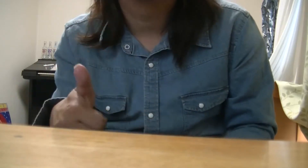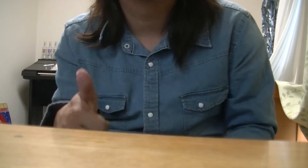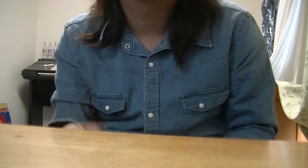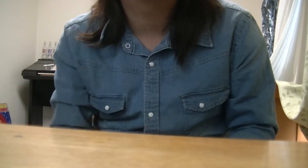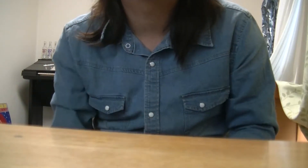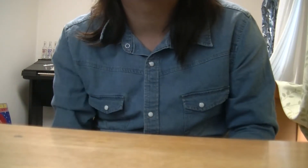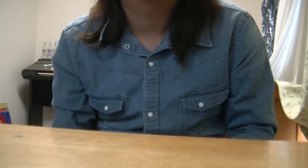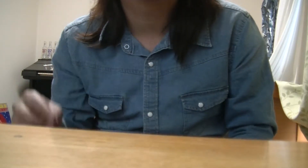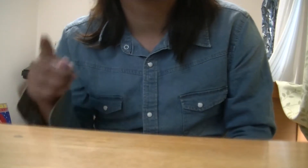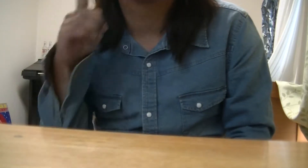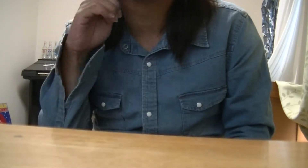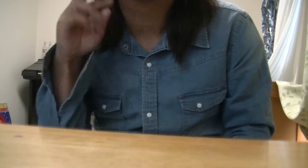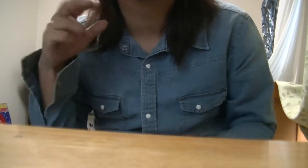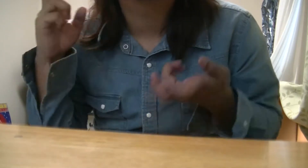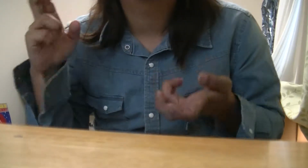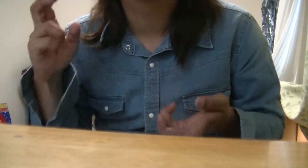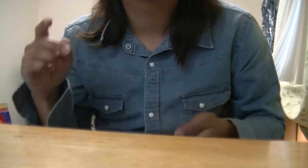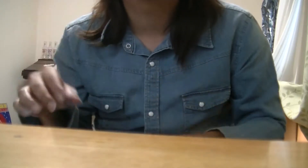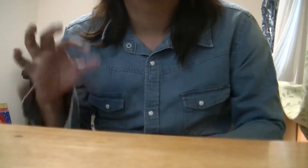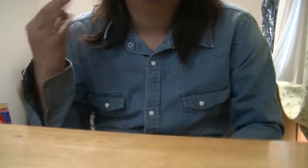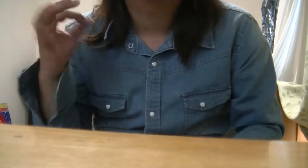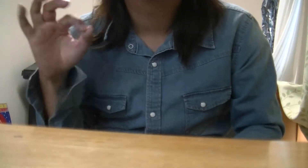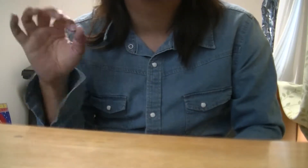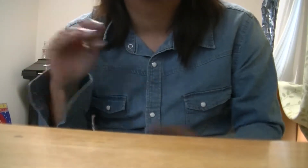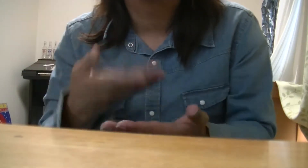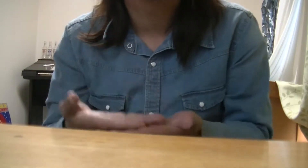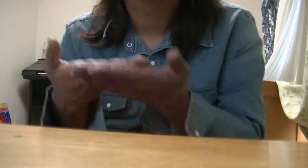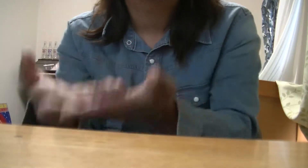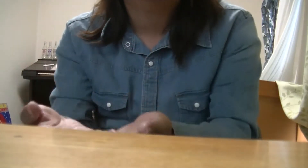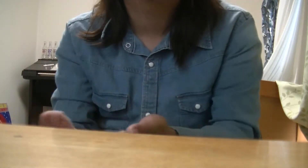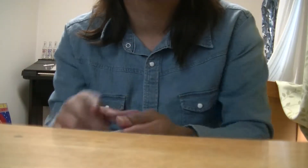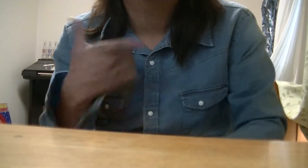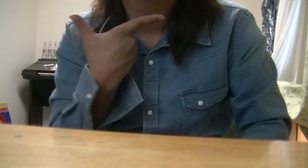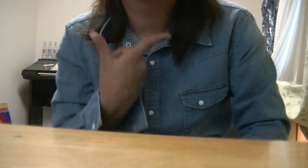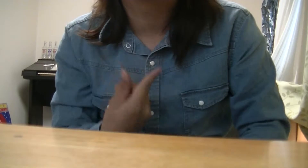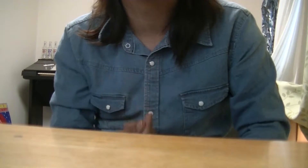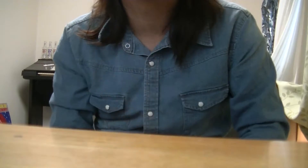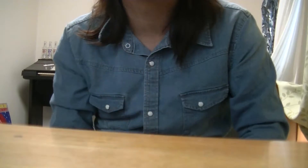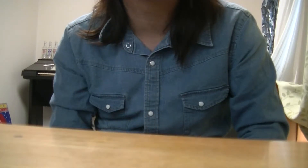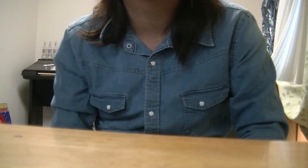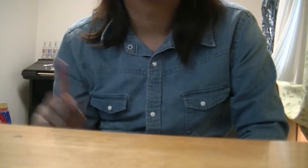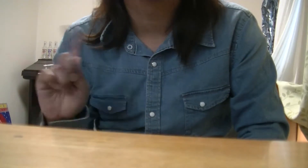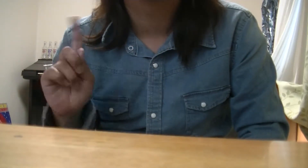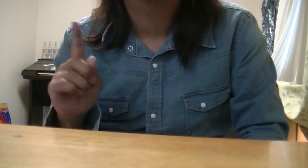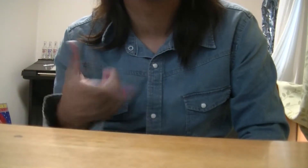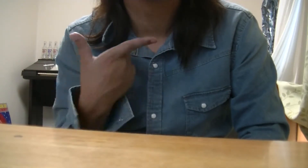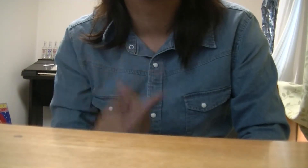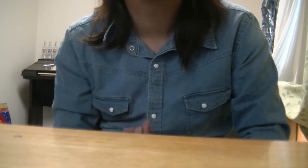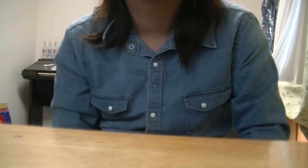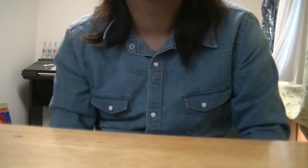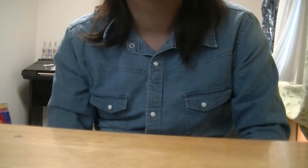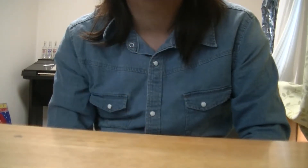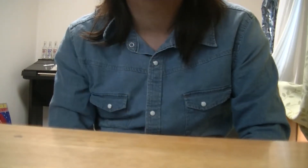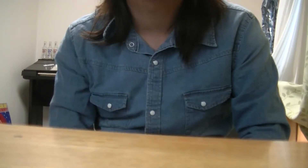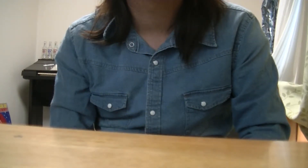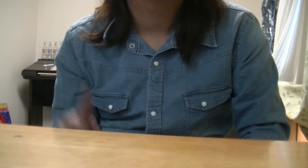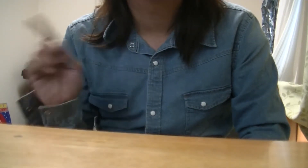えるようなことでも、コストを投じて伝えたことによって何が伝わったか、そのことによって何が変わったか、そ